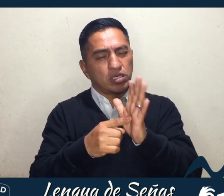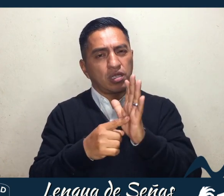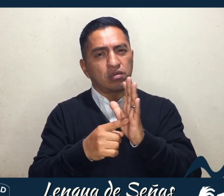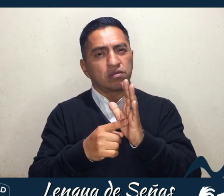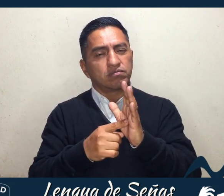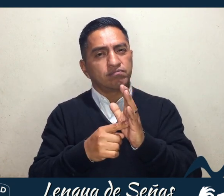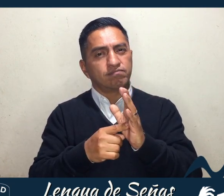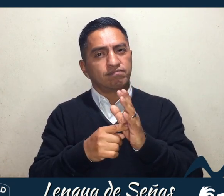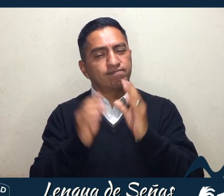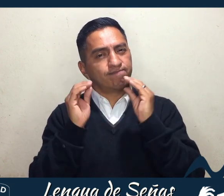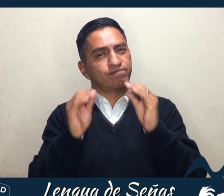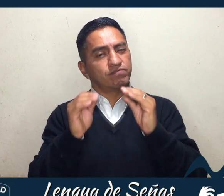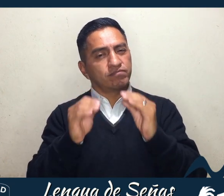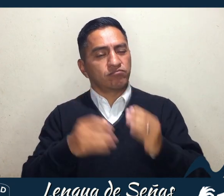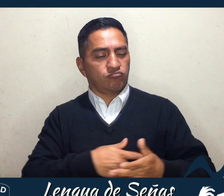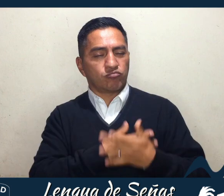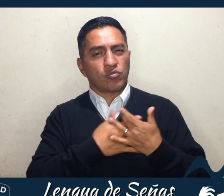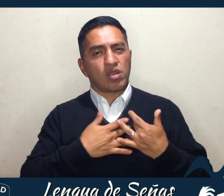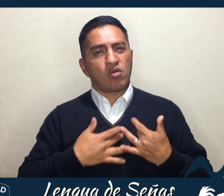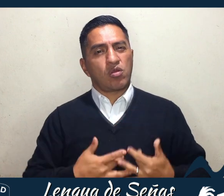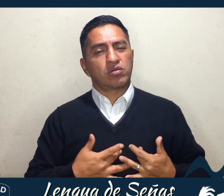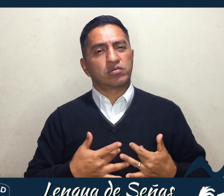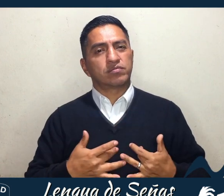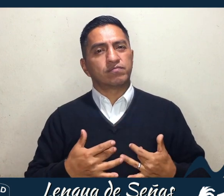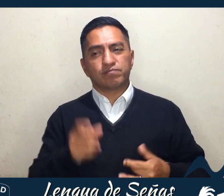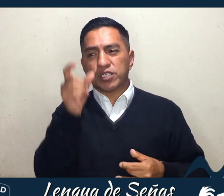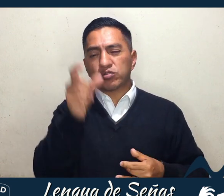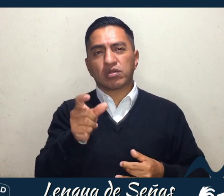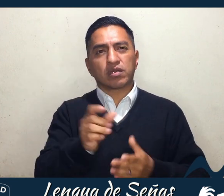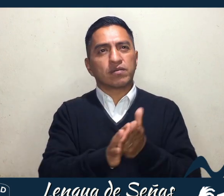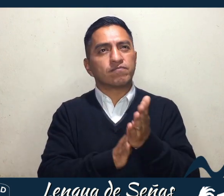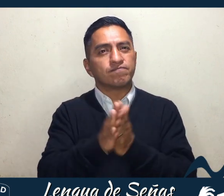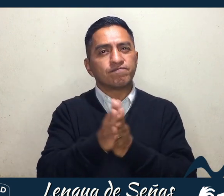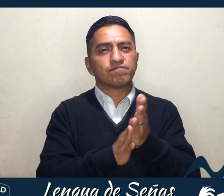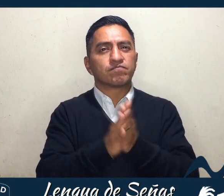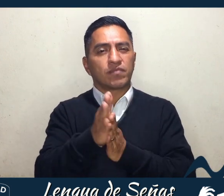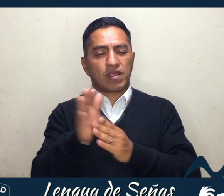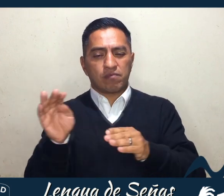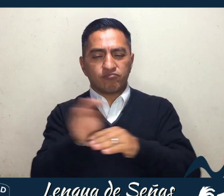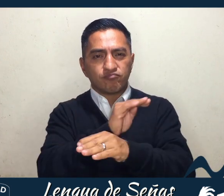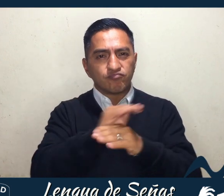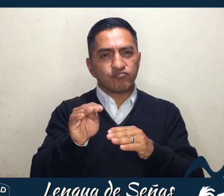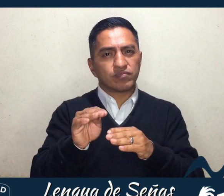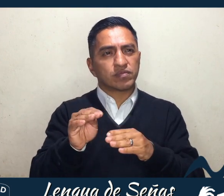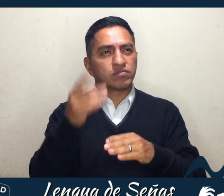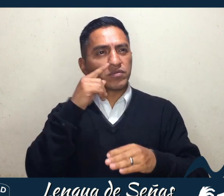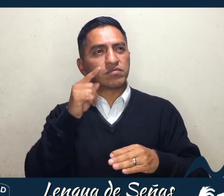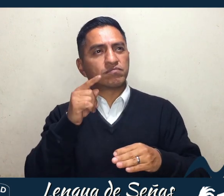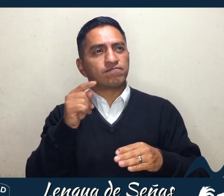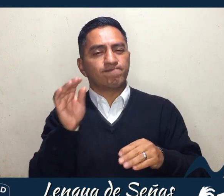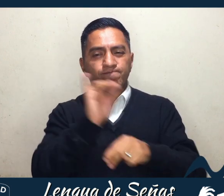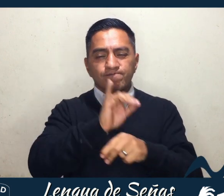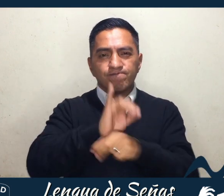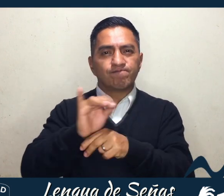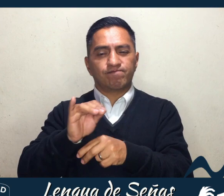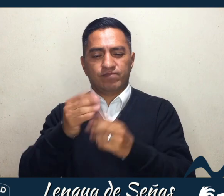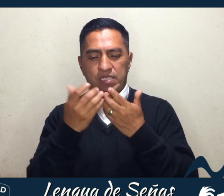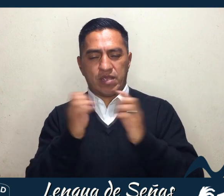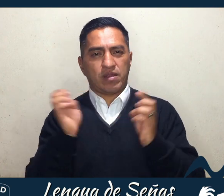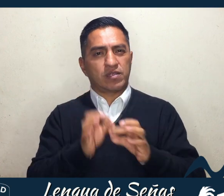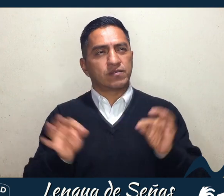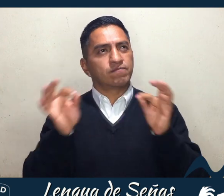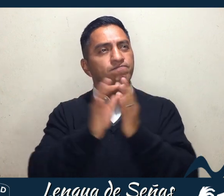su otro lado, el corazón de una persona apasionada por el ministerio, apasionada por la iglesia y por